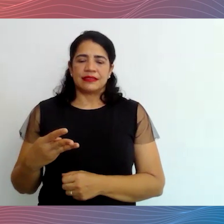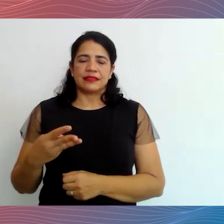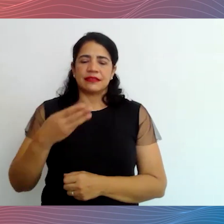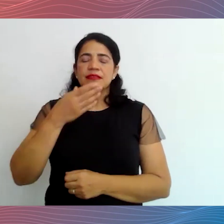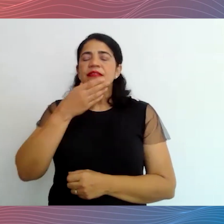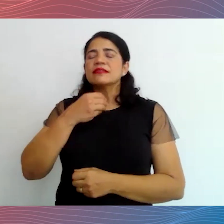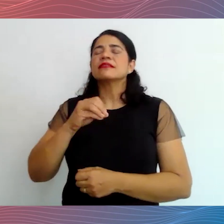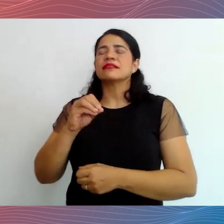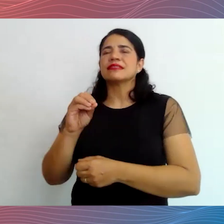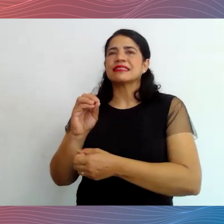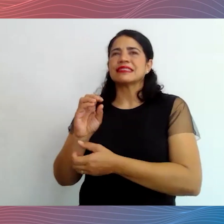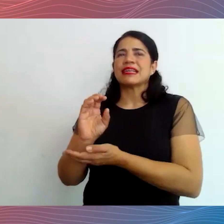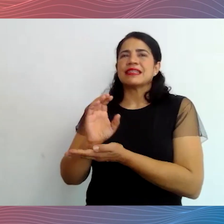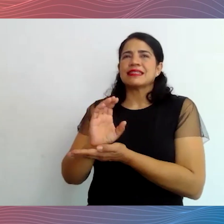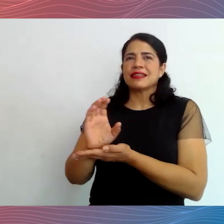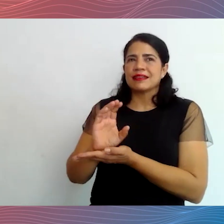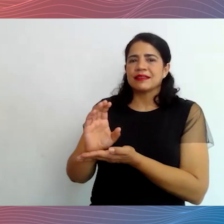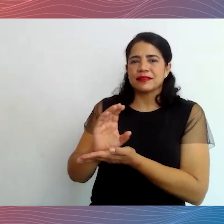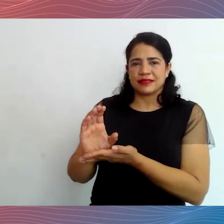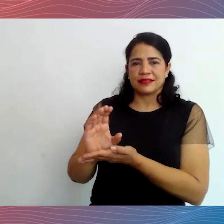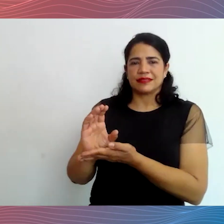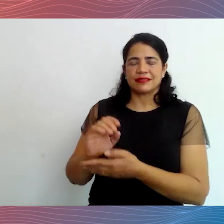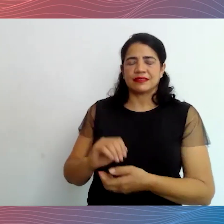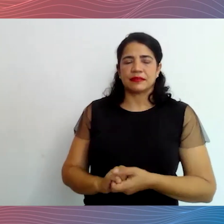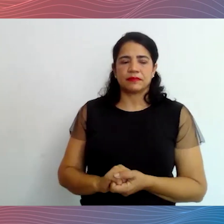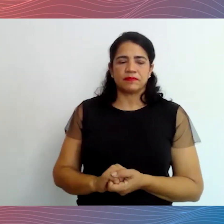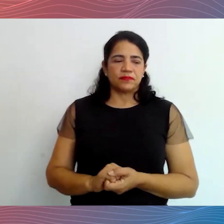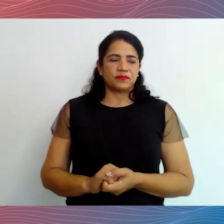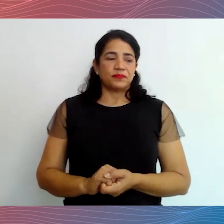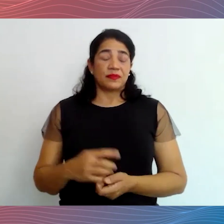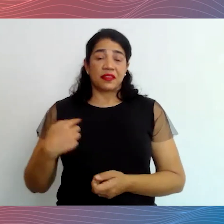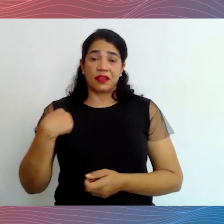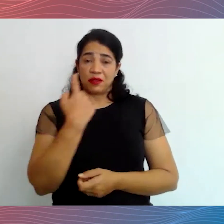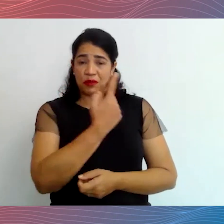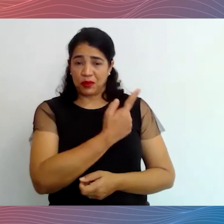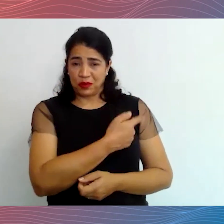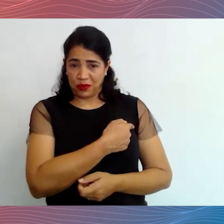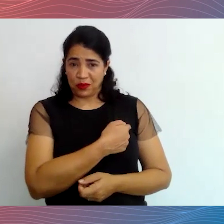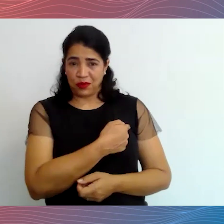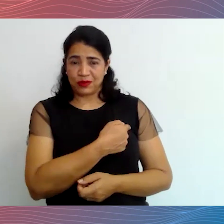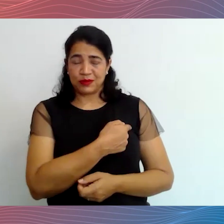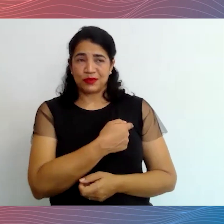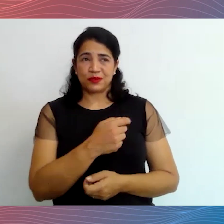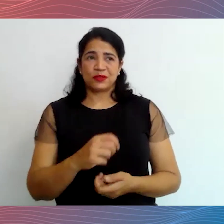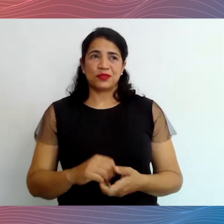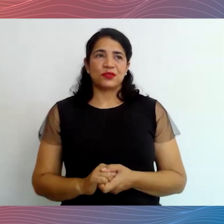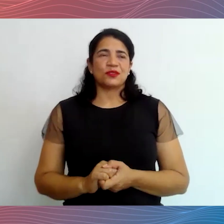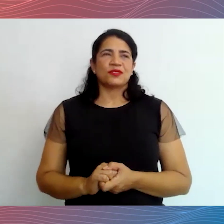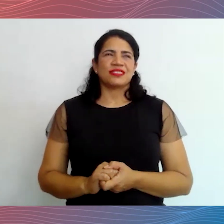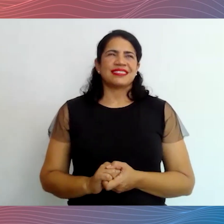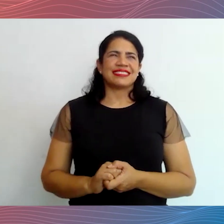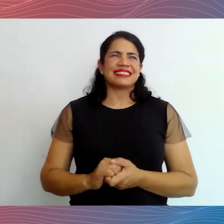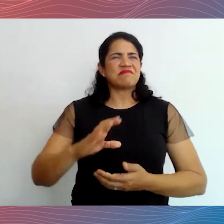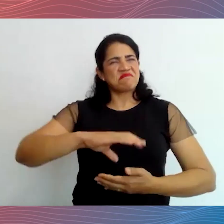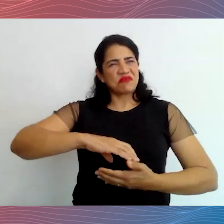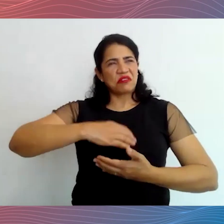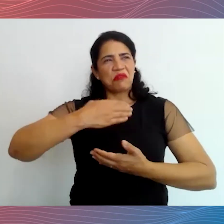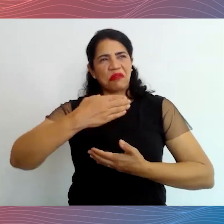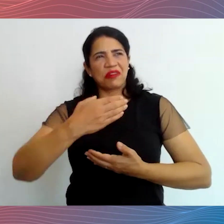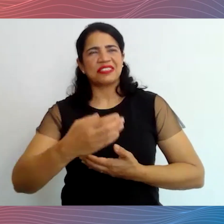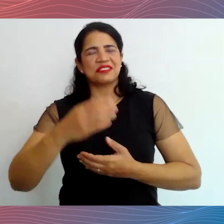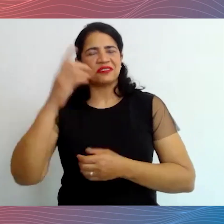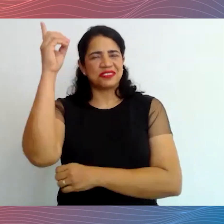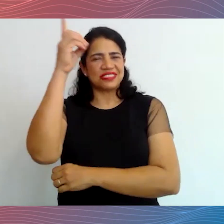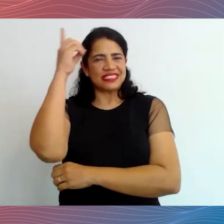Aí os nossos valentes de Davi foram para a África do Sul, foram para Moçambique, foram para